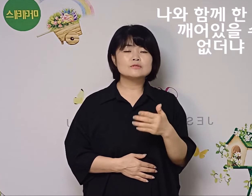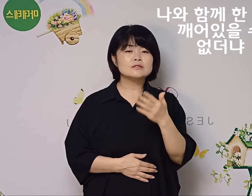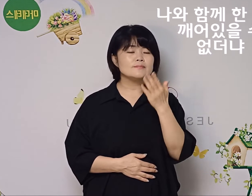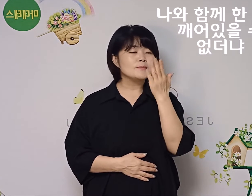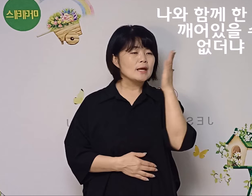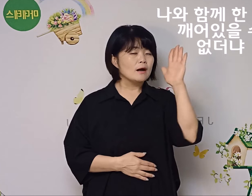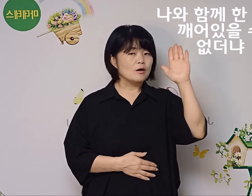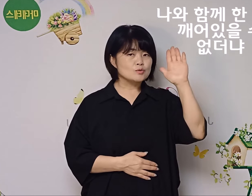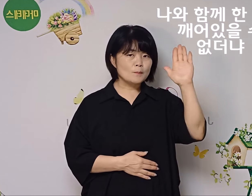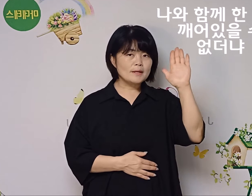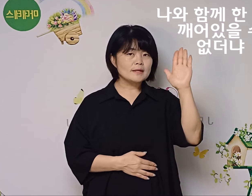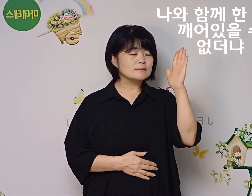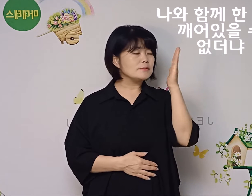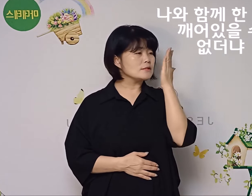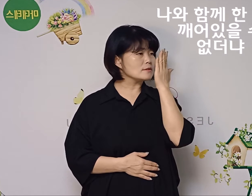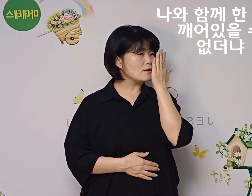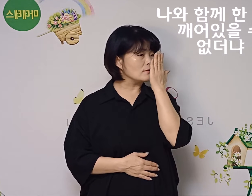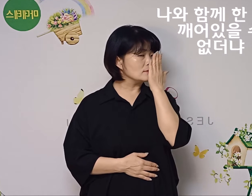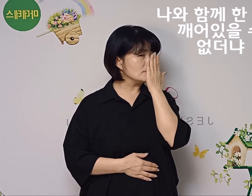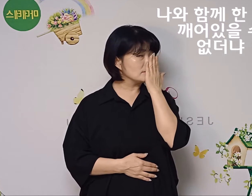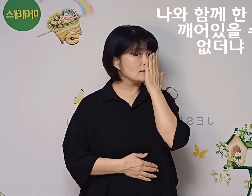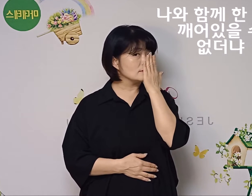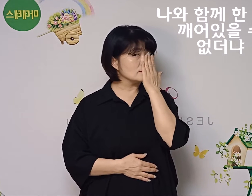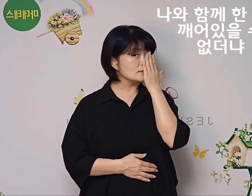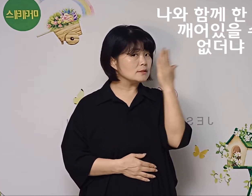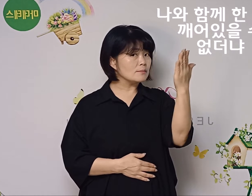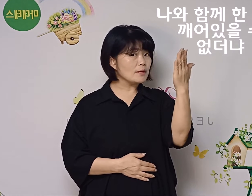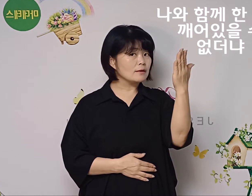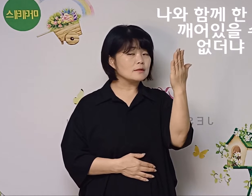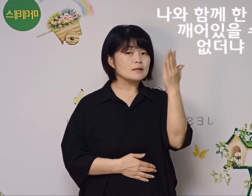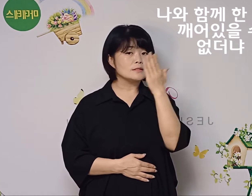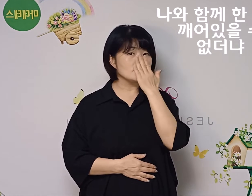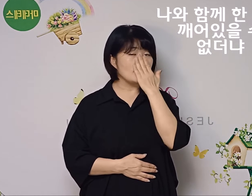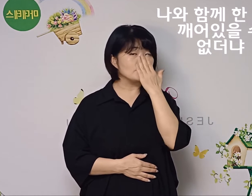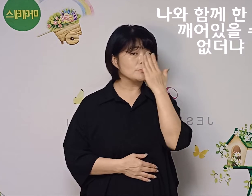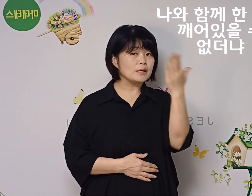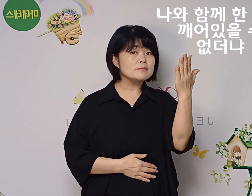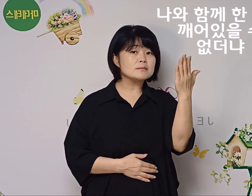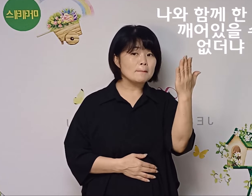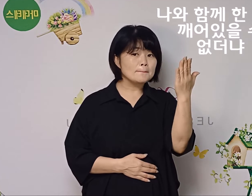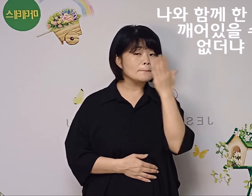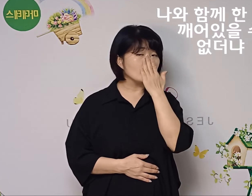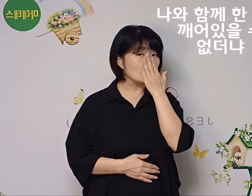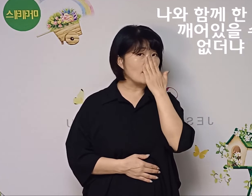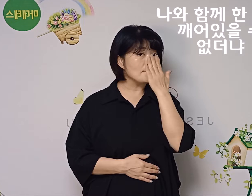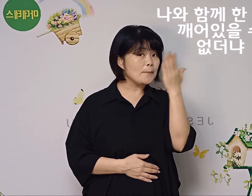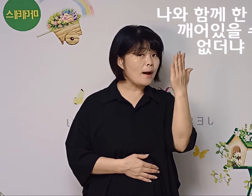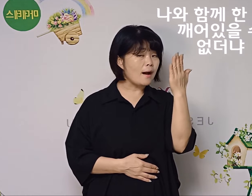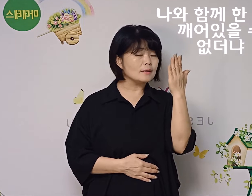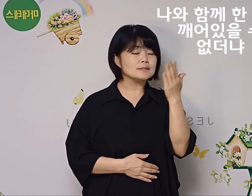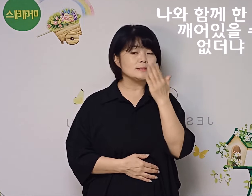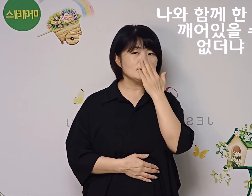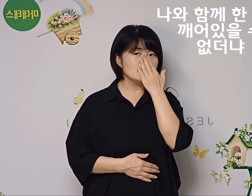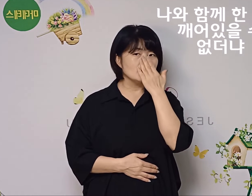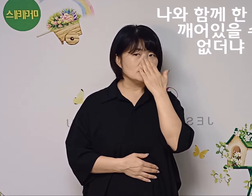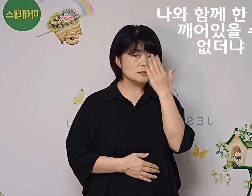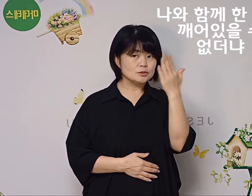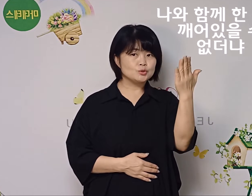수는 손바닥을 피셔서 입가에다 대신 다음에 갖다 대시면 앞으로 내미시면 뭔가 파 하듯이 있을